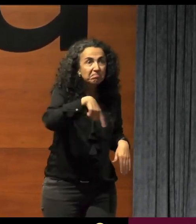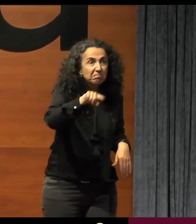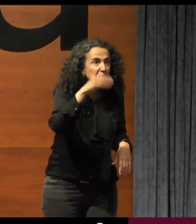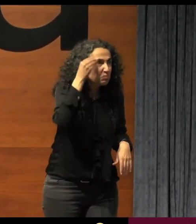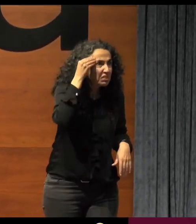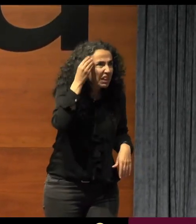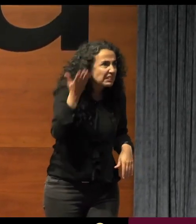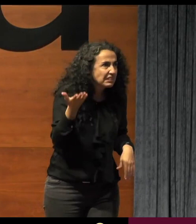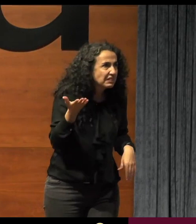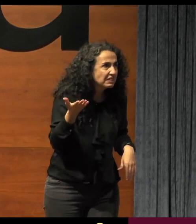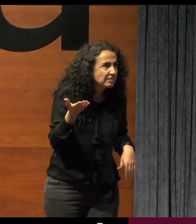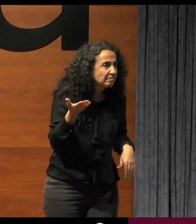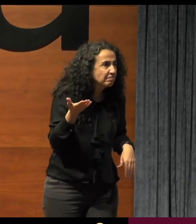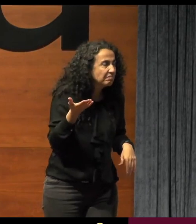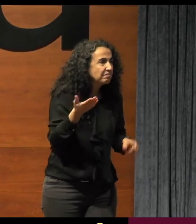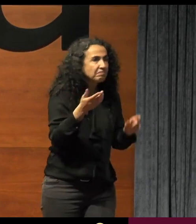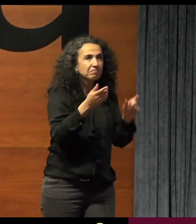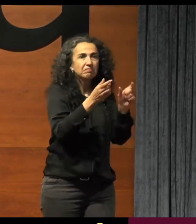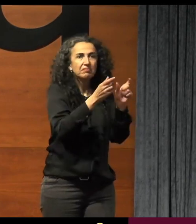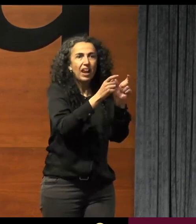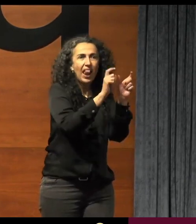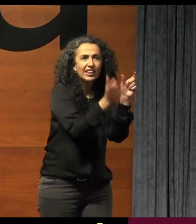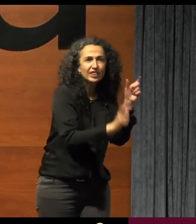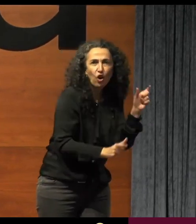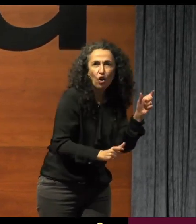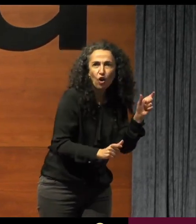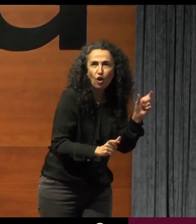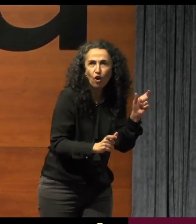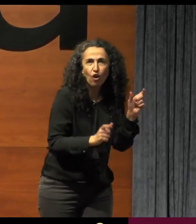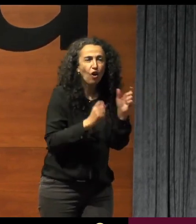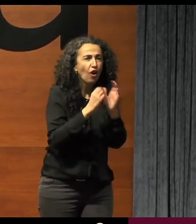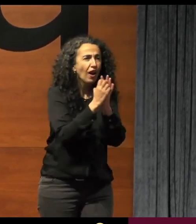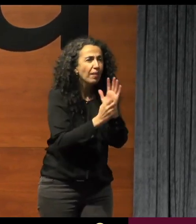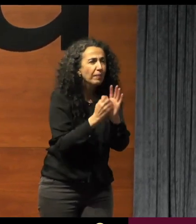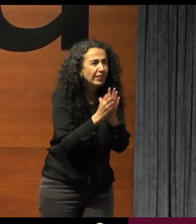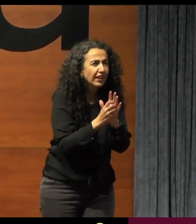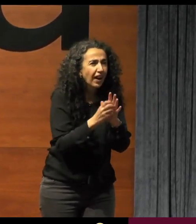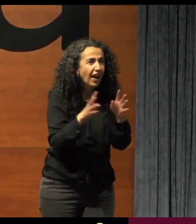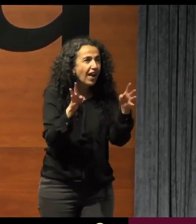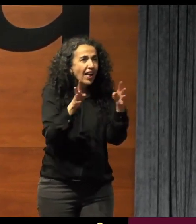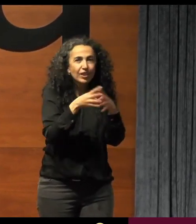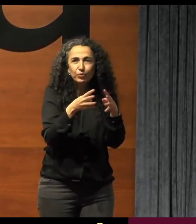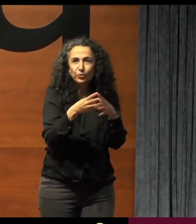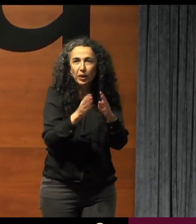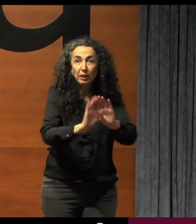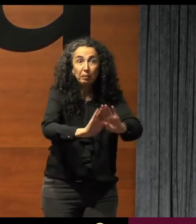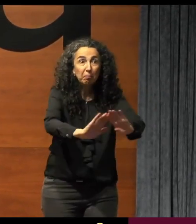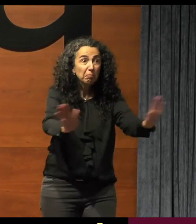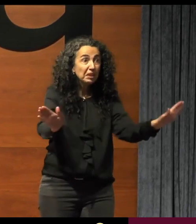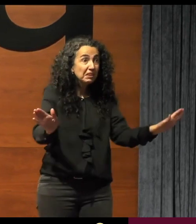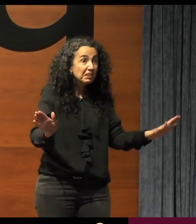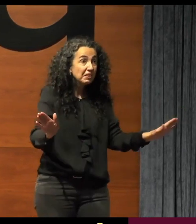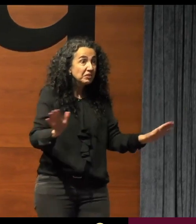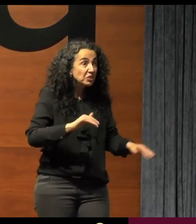¿Qué significa aprender una lengua? Significa aprender su léxico, su gramática, su